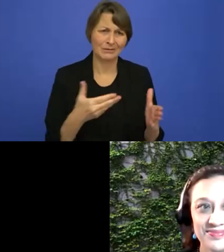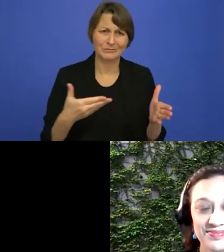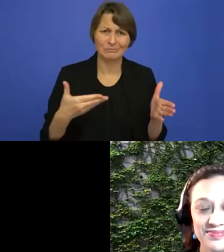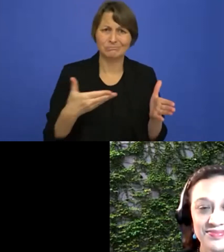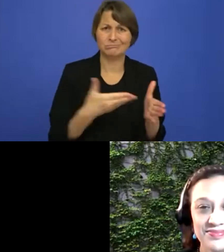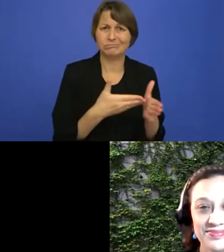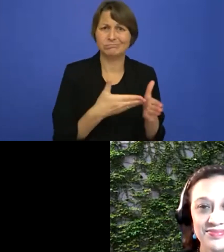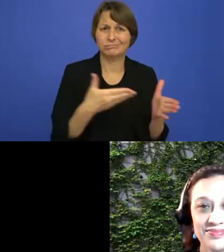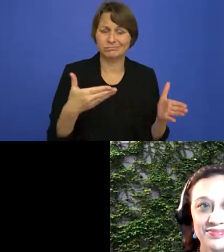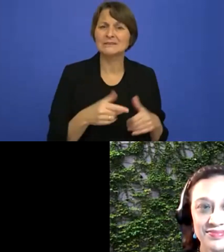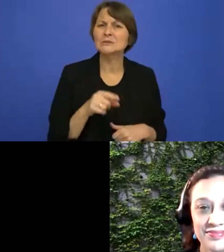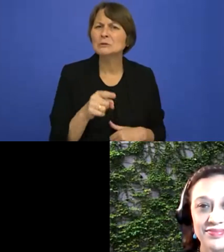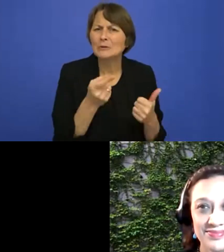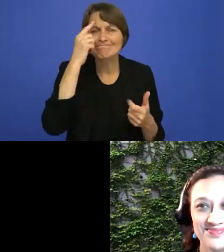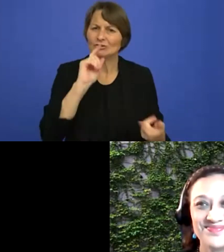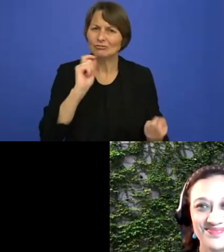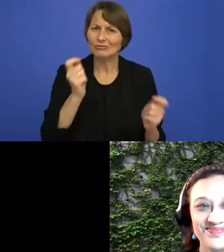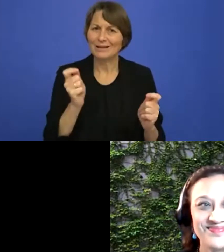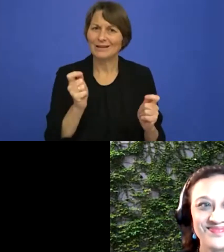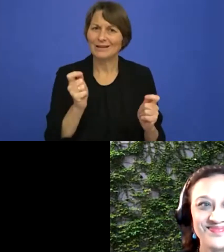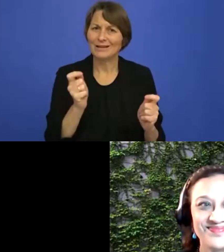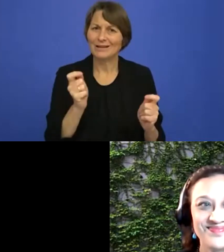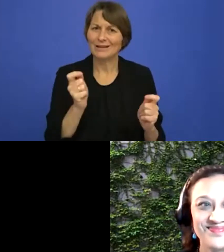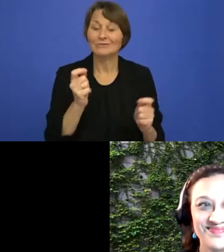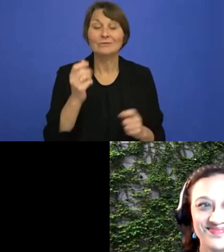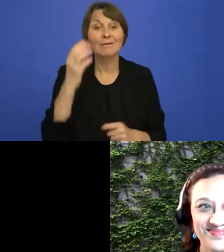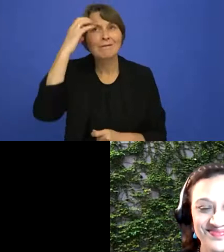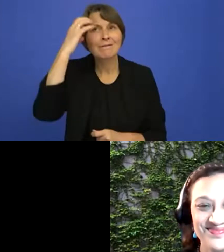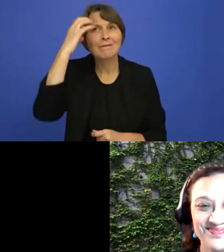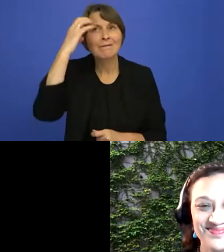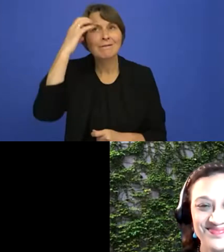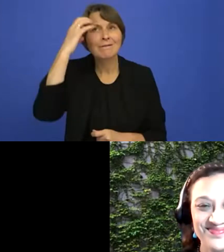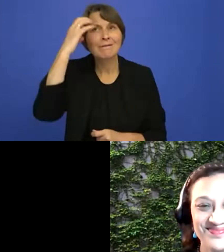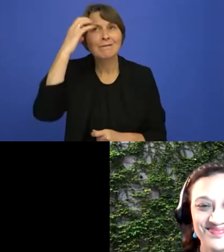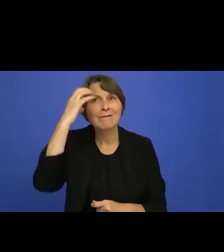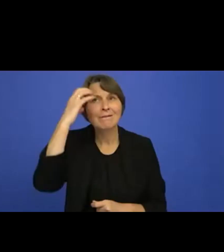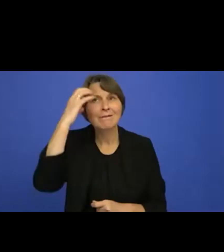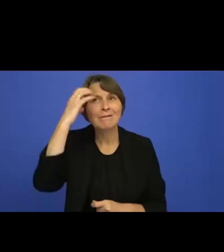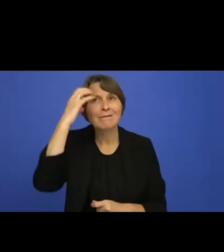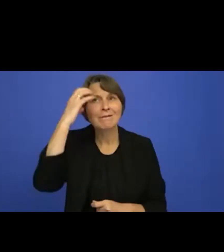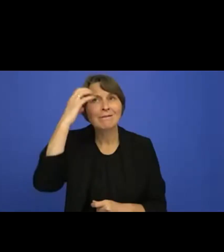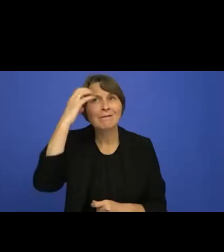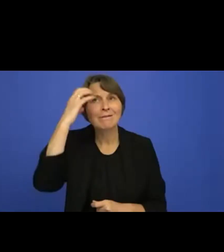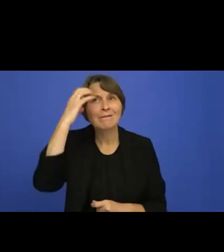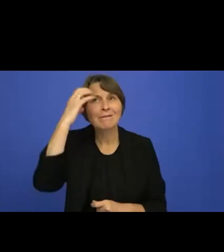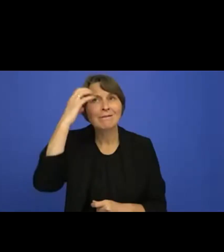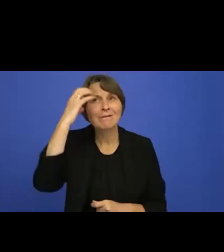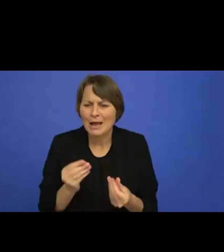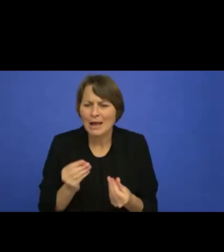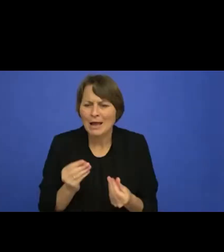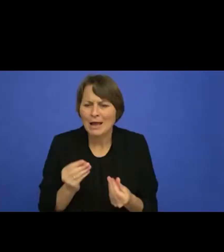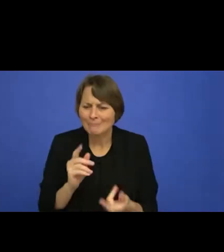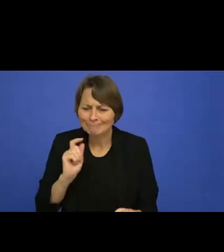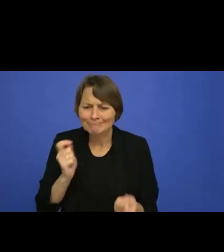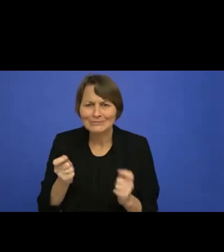décideurs politiques dans votre région et qu'est-ce que vous pouvez faire pour aller à